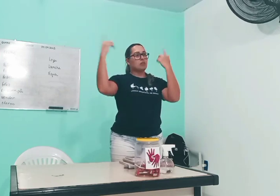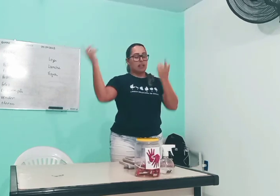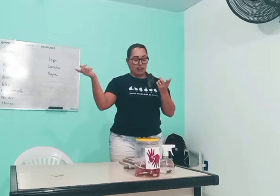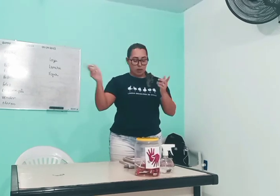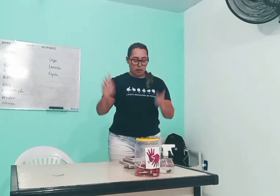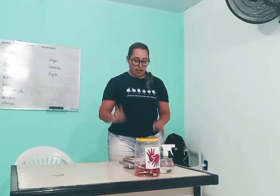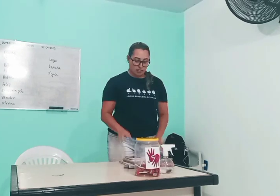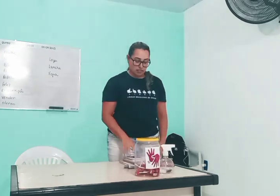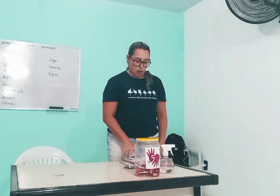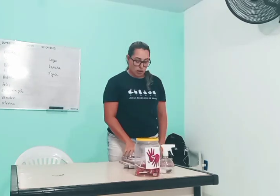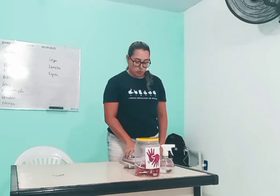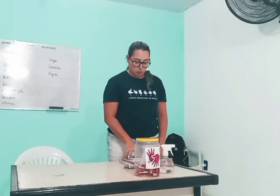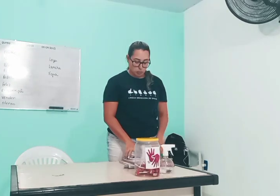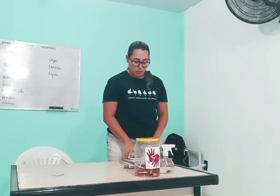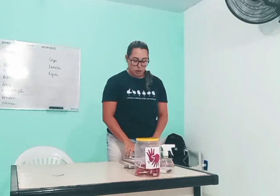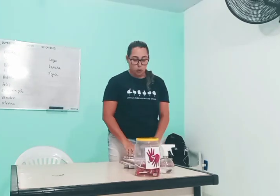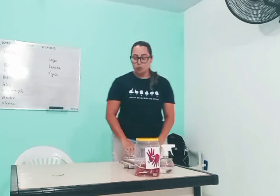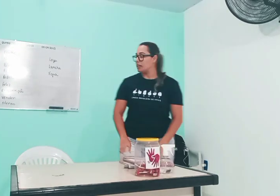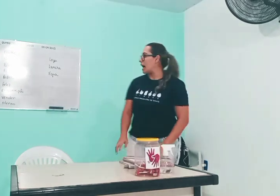né, é um assunto para uma outra.